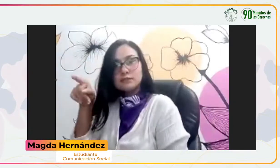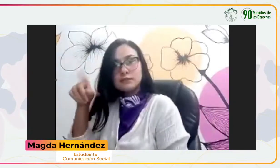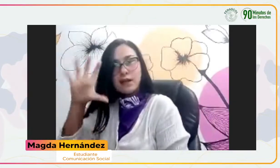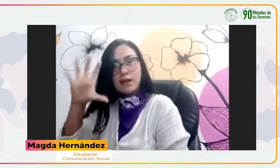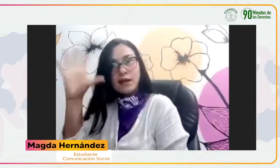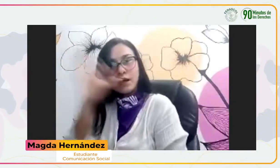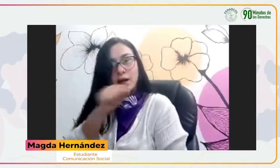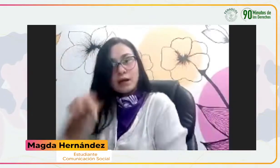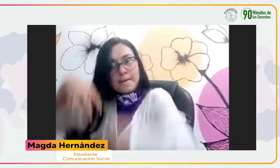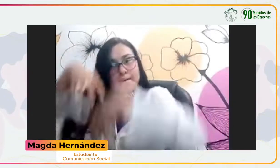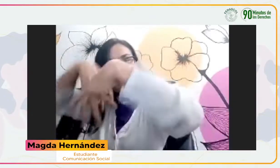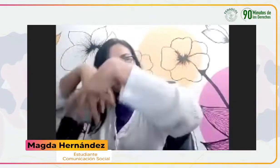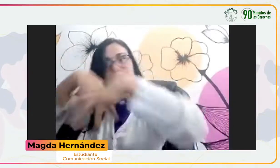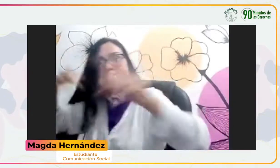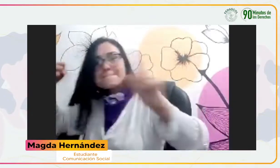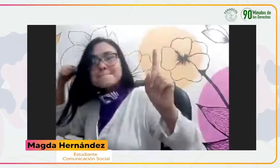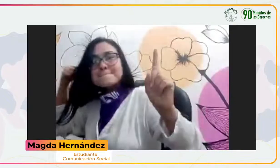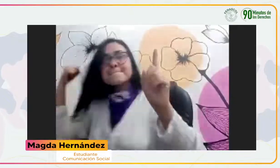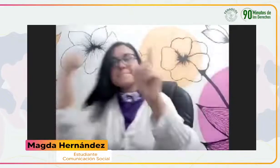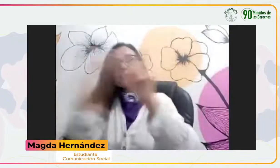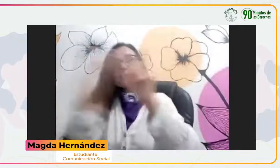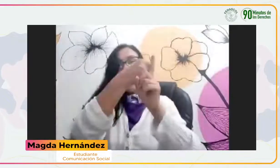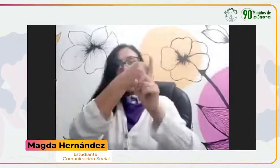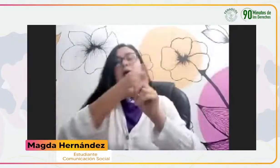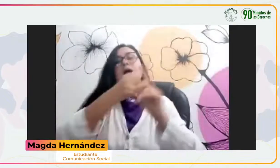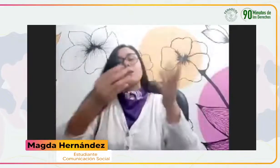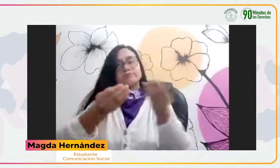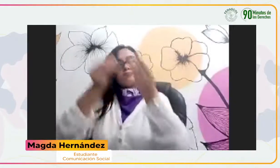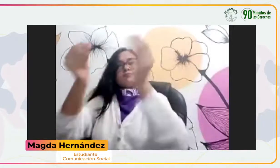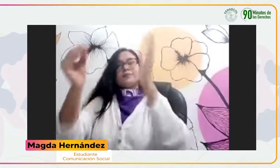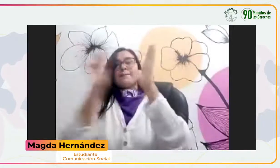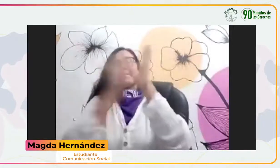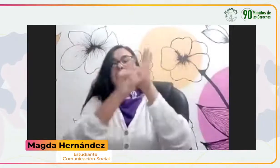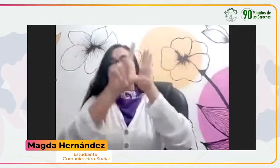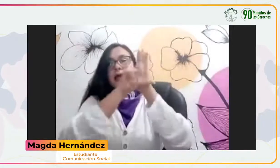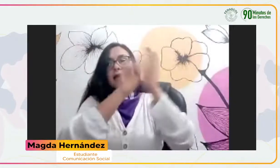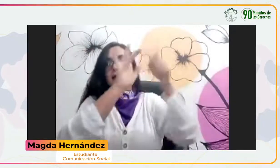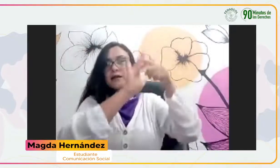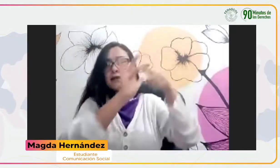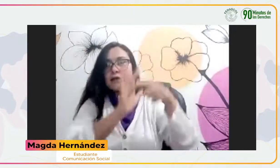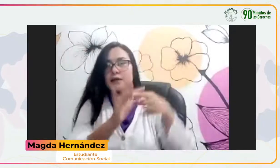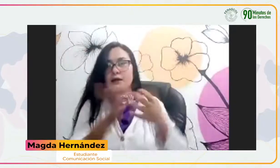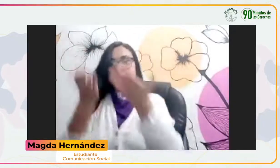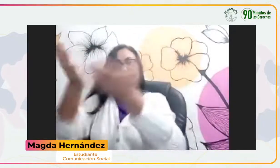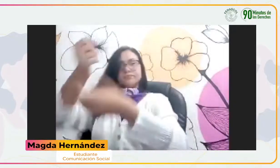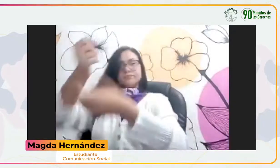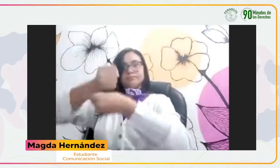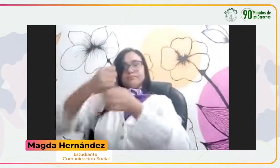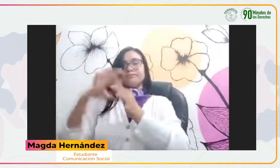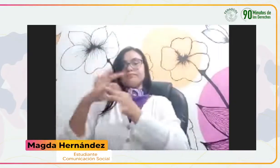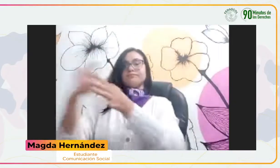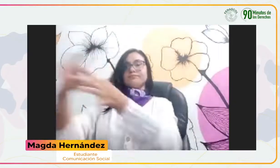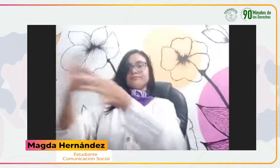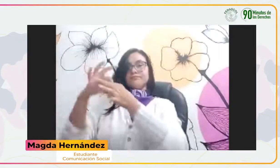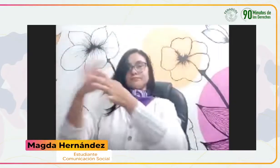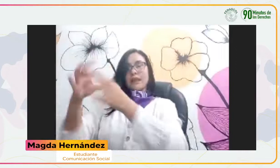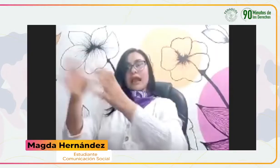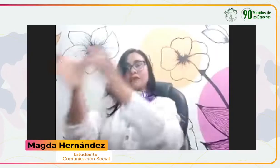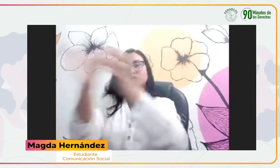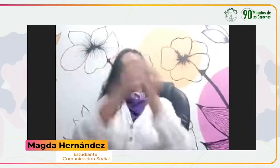admirar, y este tipo lo pudieron agarrar. Realmente la movilización sirve, funciona y nos